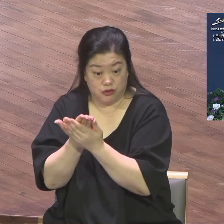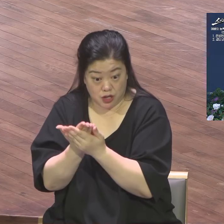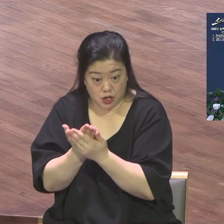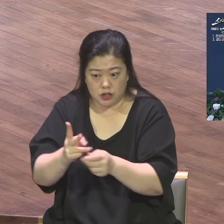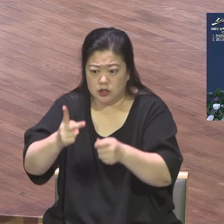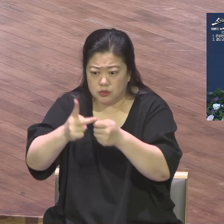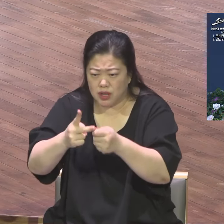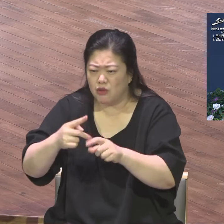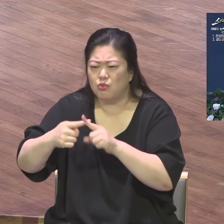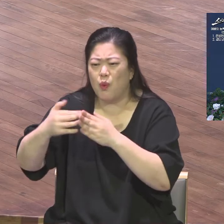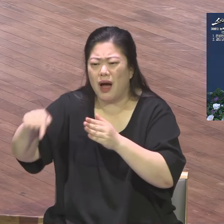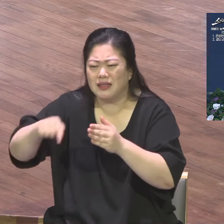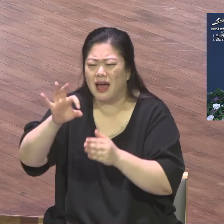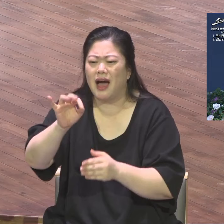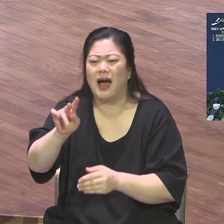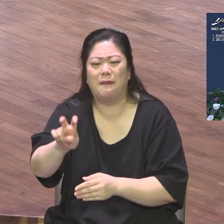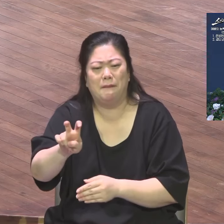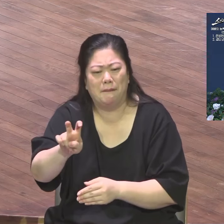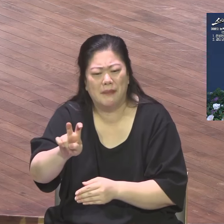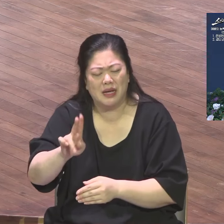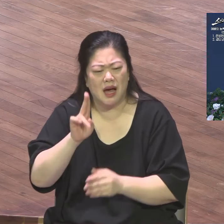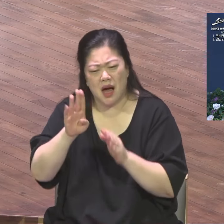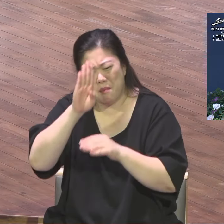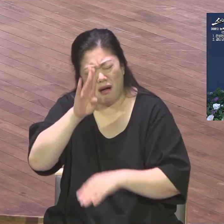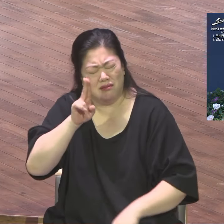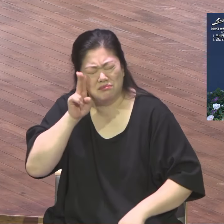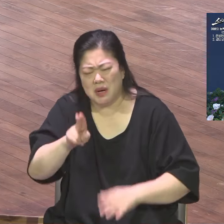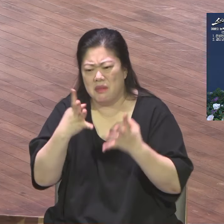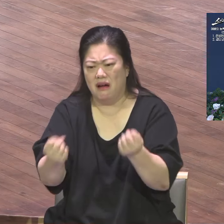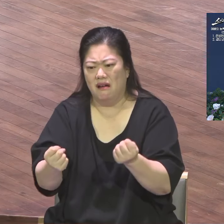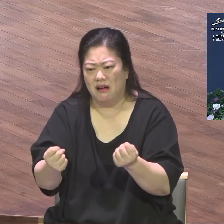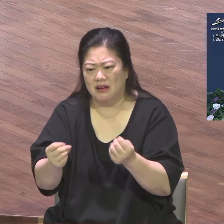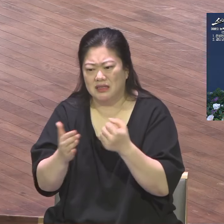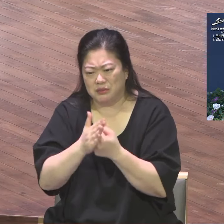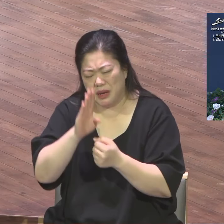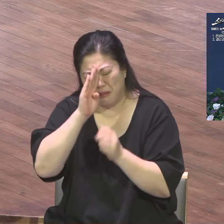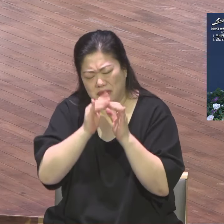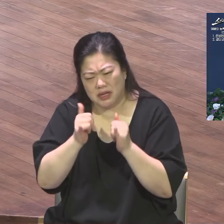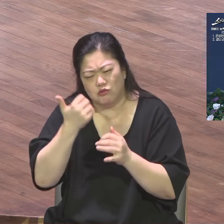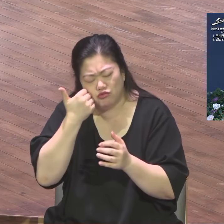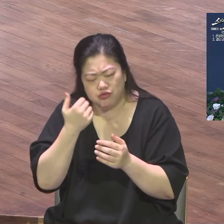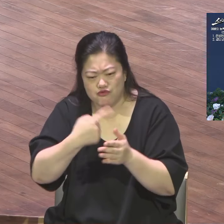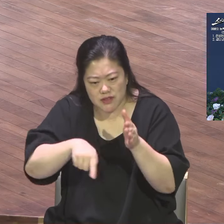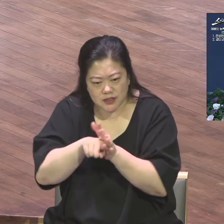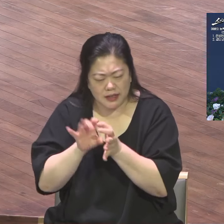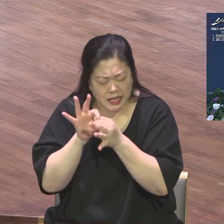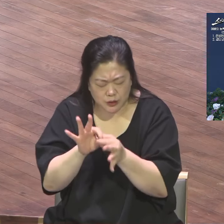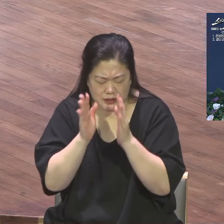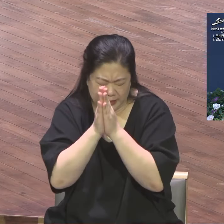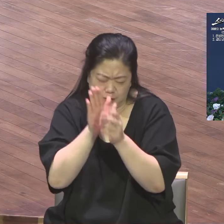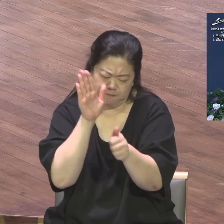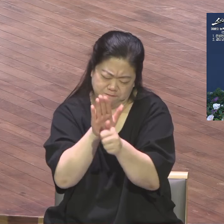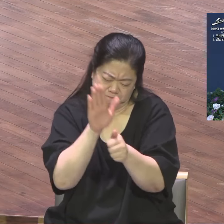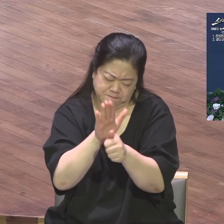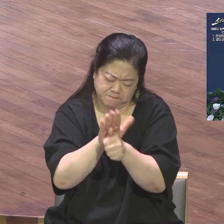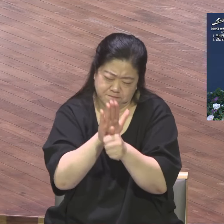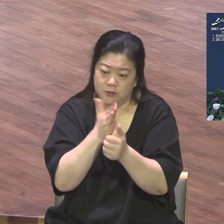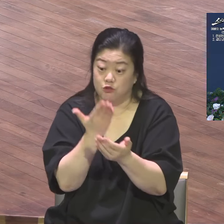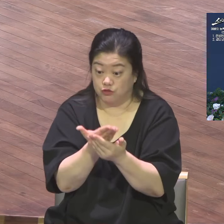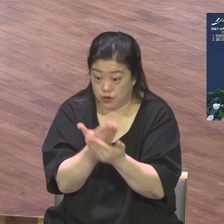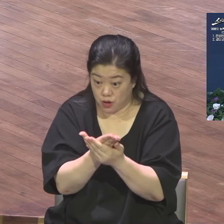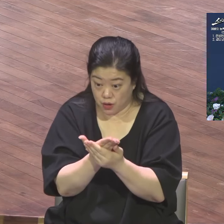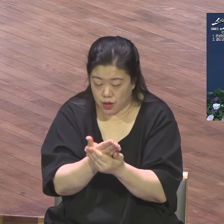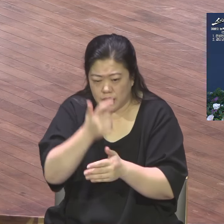어려움 당한 자들을 위해서 여러분이 아는 분들을 위해서 기도해 주시기 바라고 하나님 날마다 예배 성공하게 하소서. 예배 성공은